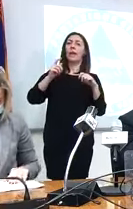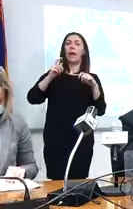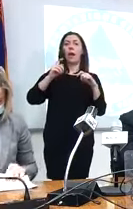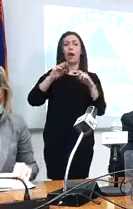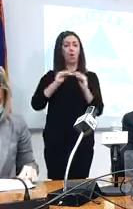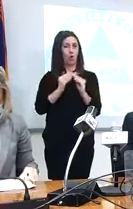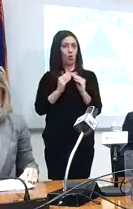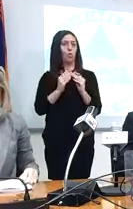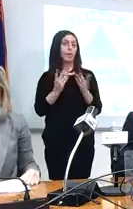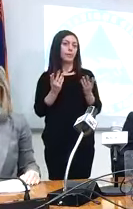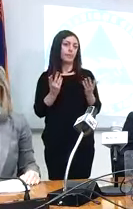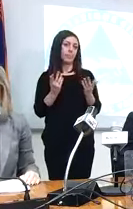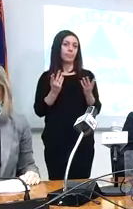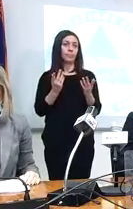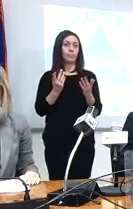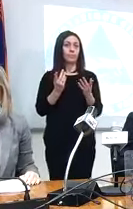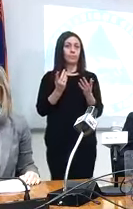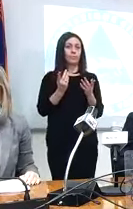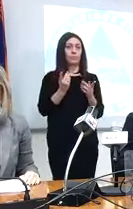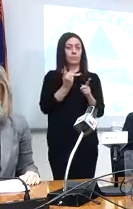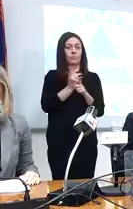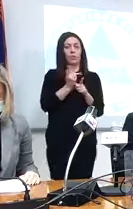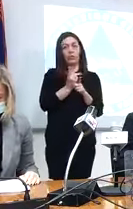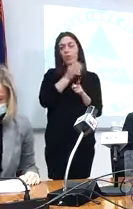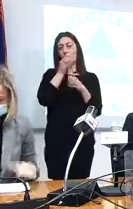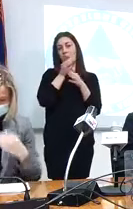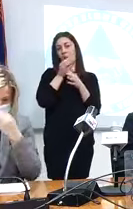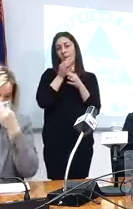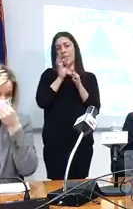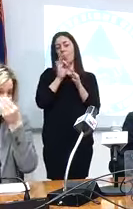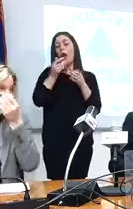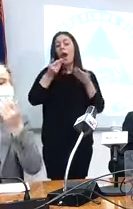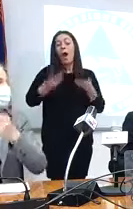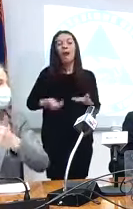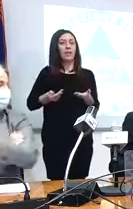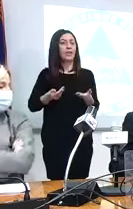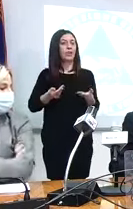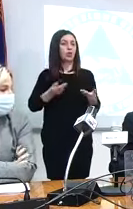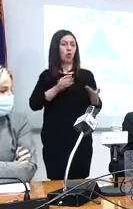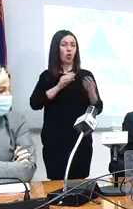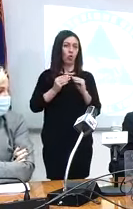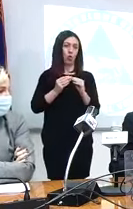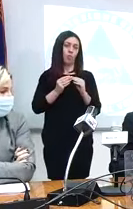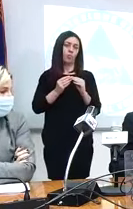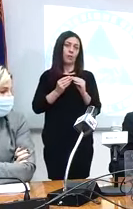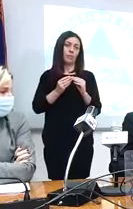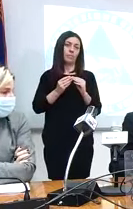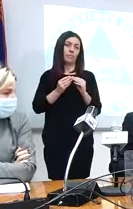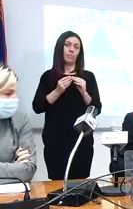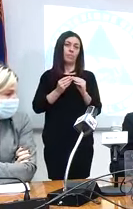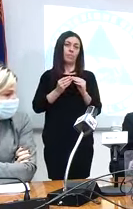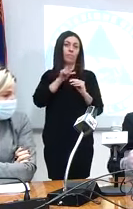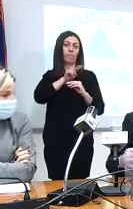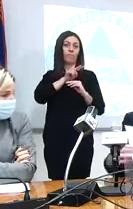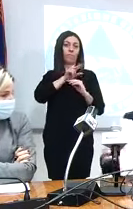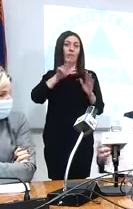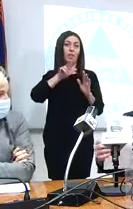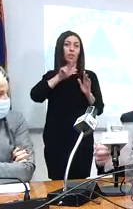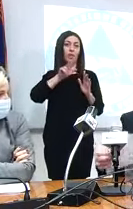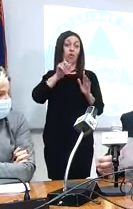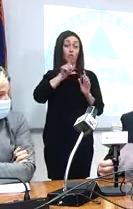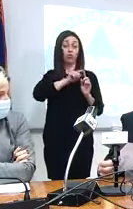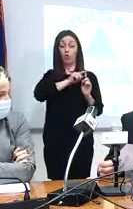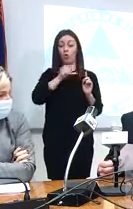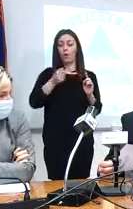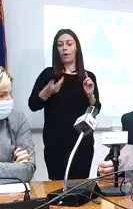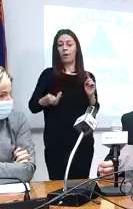anche doveroso dare uno spaccato di quello che sta accadendo ed è accaduto in questi 28 giorni. Allora andiamo veloci